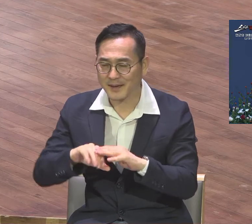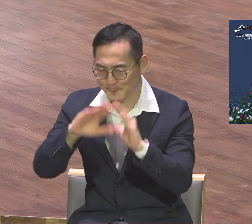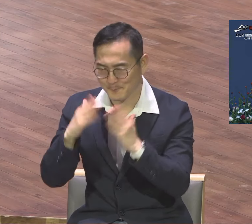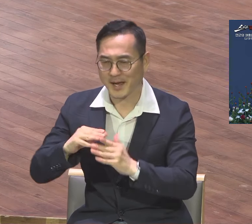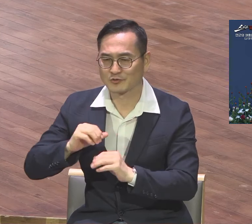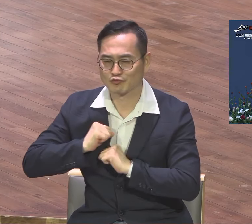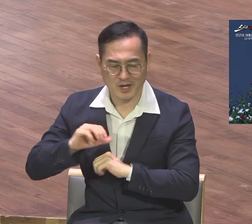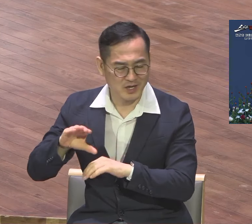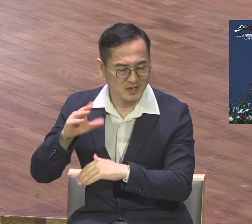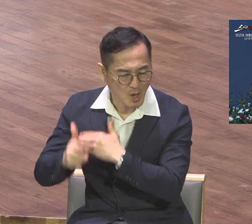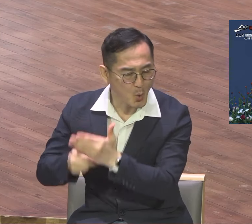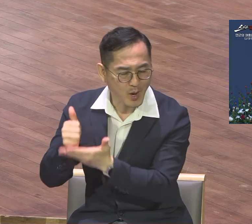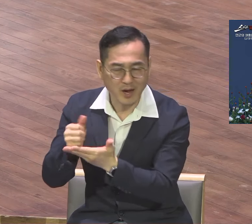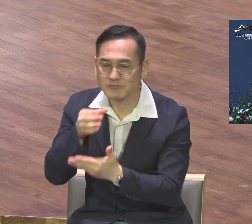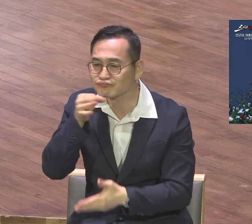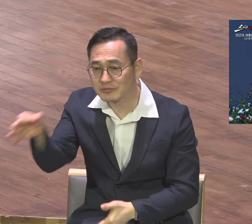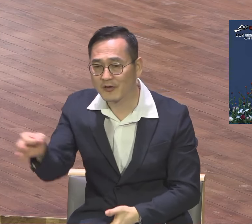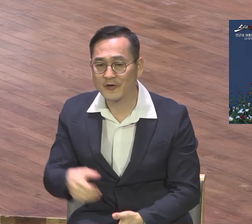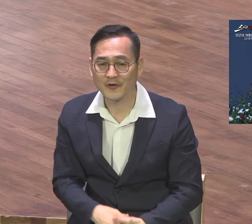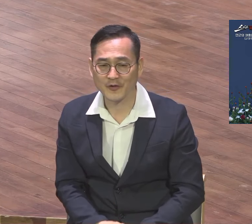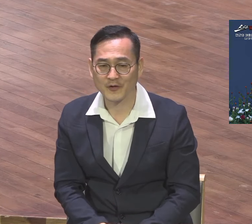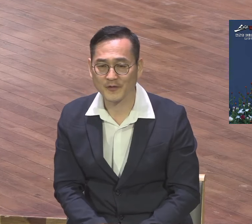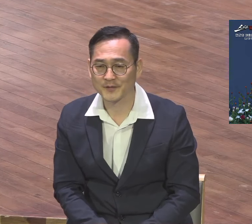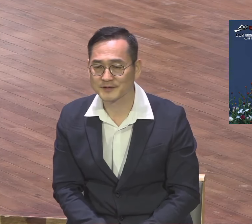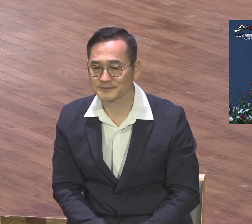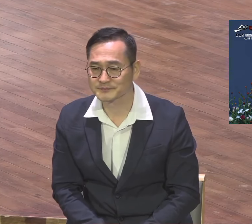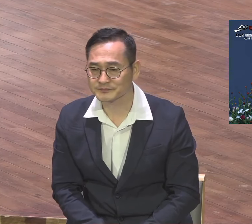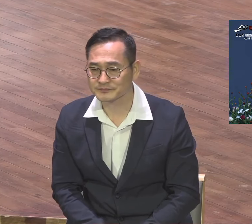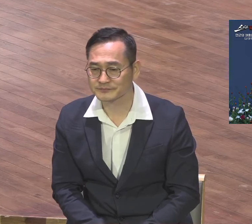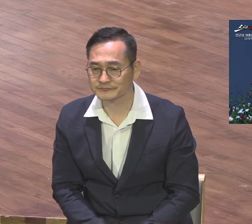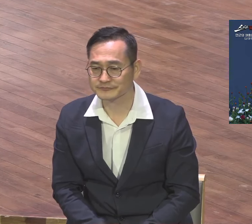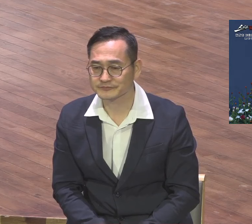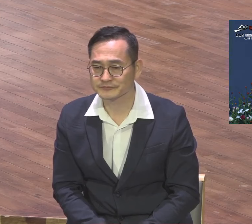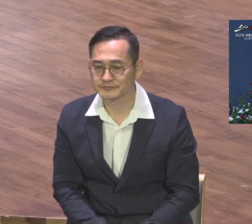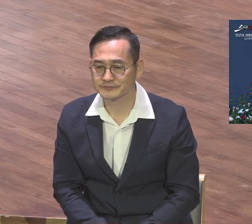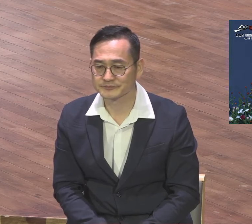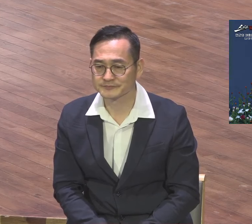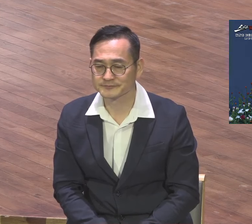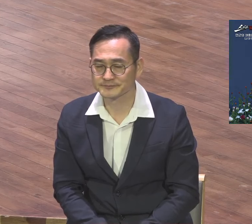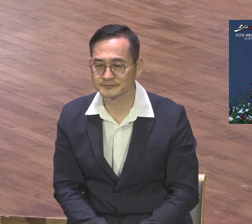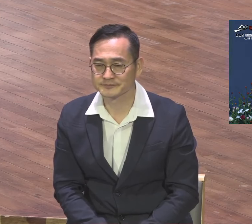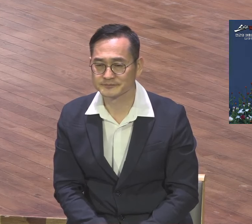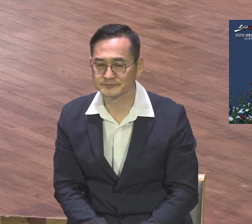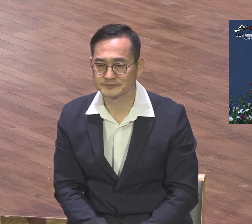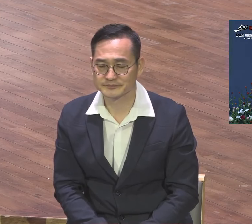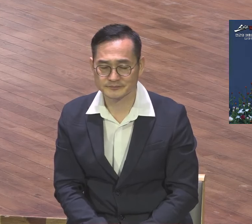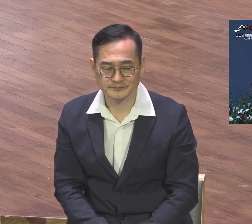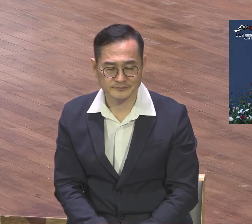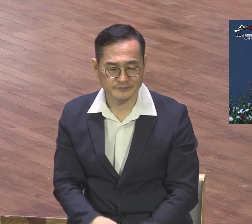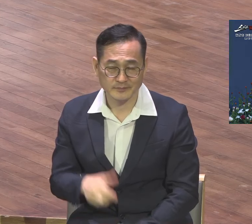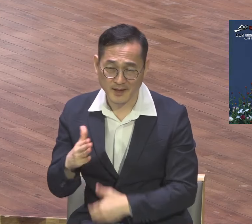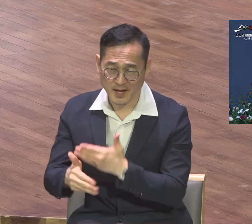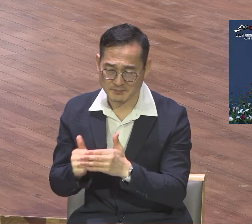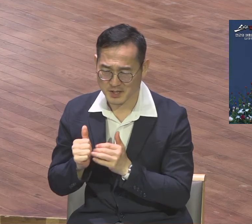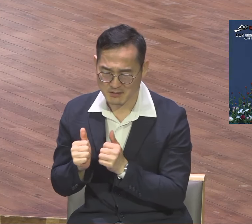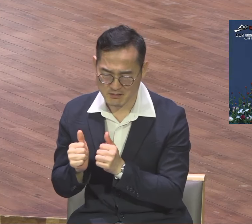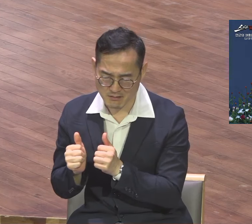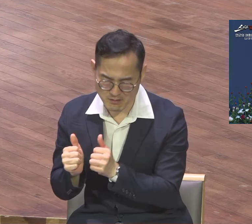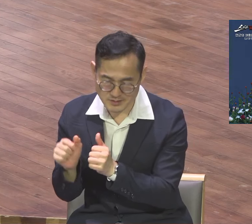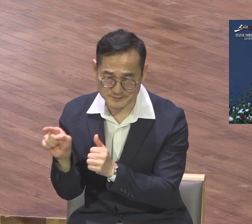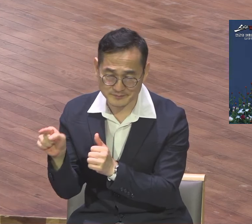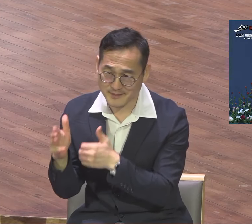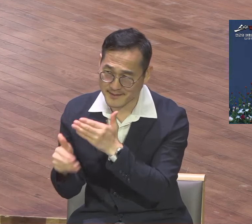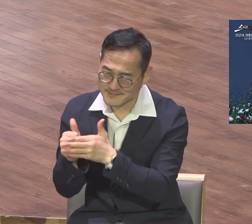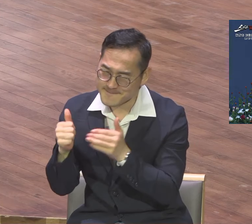하나님의 호칭을 말합니다. 자, 그 하나님의 열심을 가지고 행하기 때문에